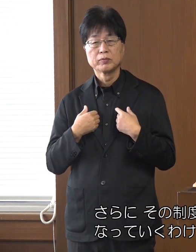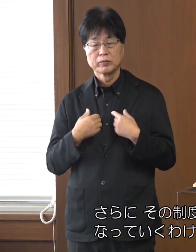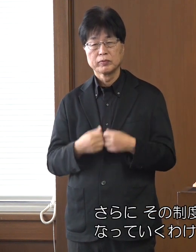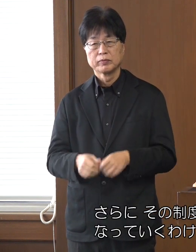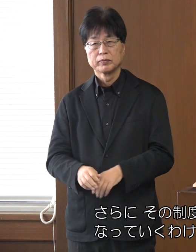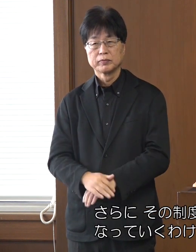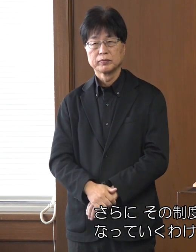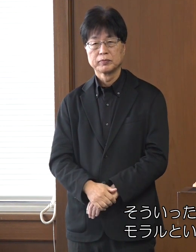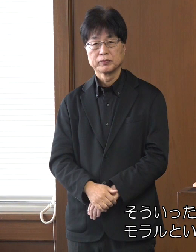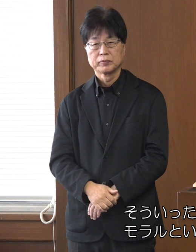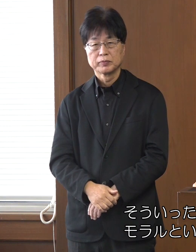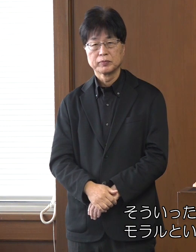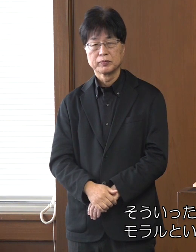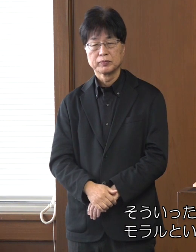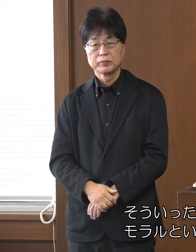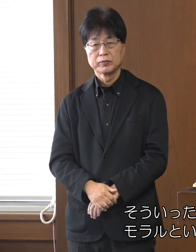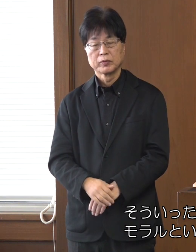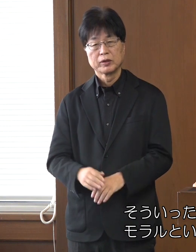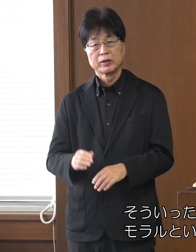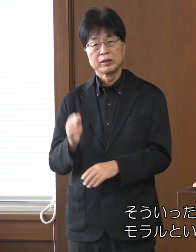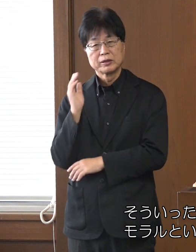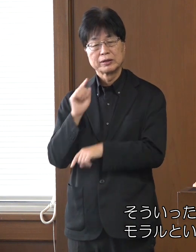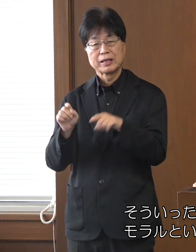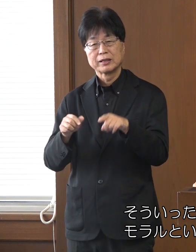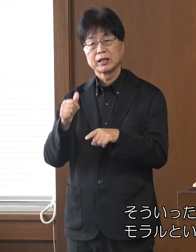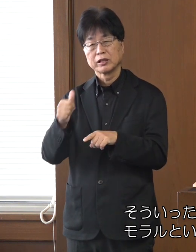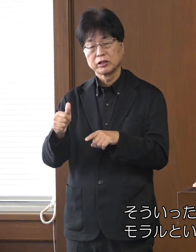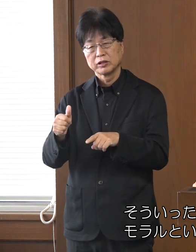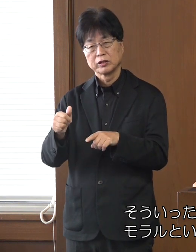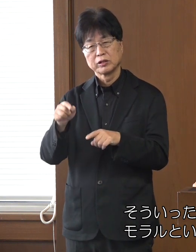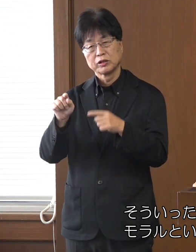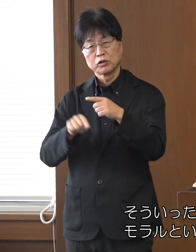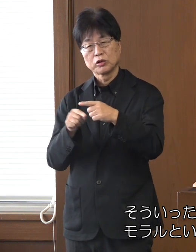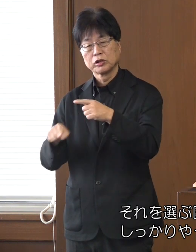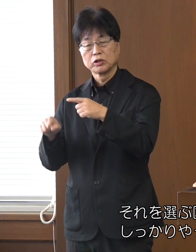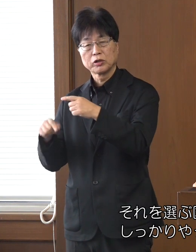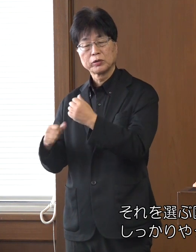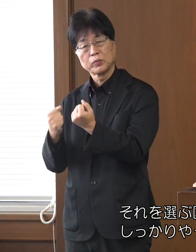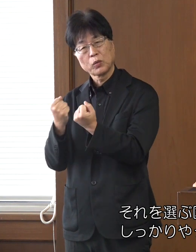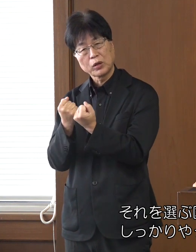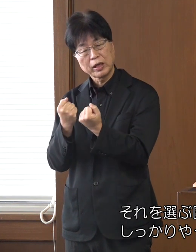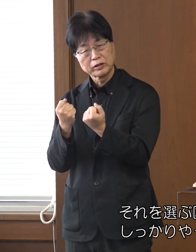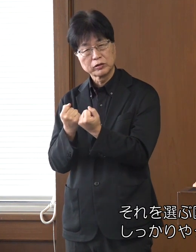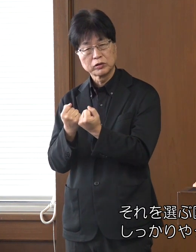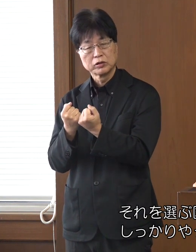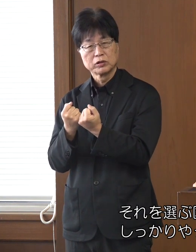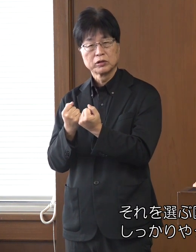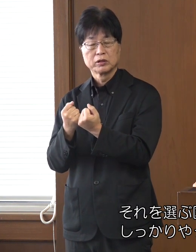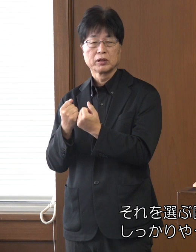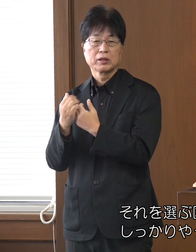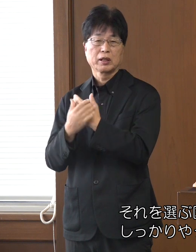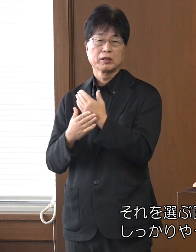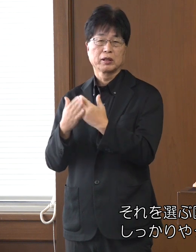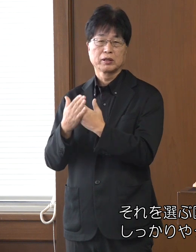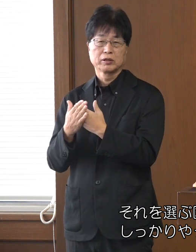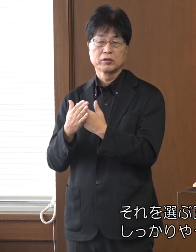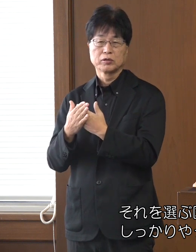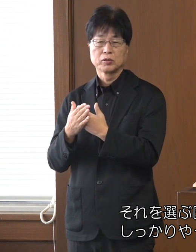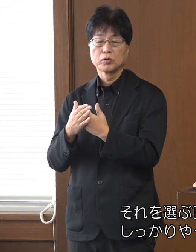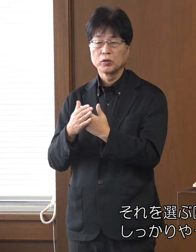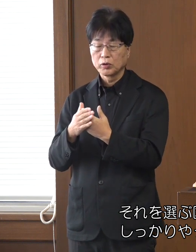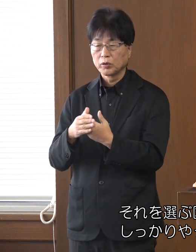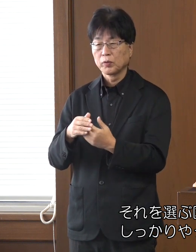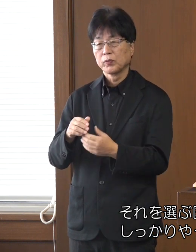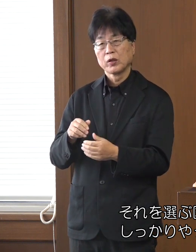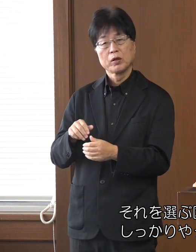わけなんだけど、まあ、そういった意味で政治家一人一人のモラルっていうのが試されるし、それを選ぶ国民ということに関しても